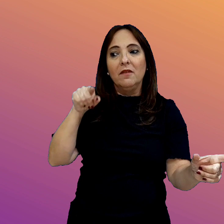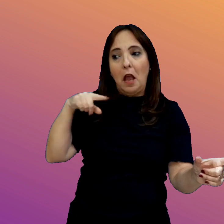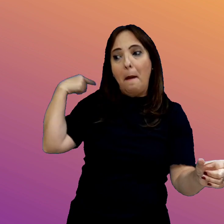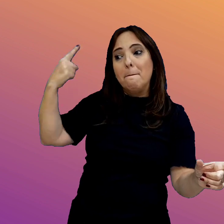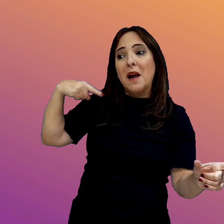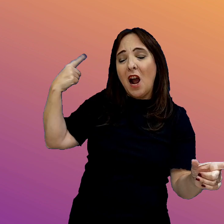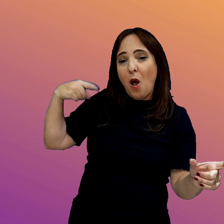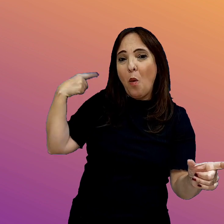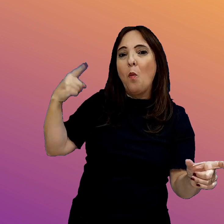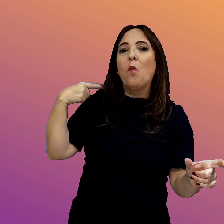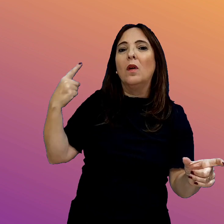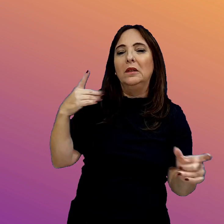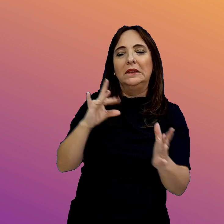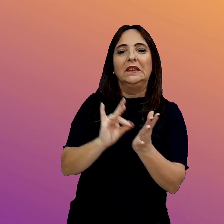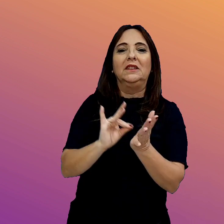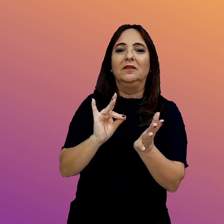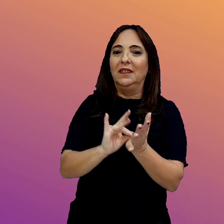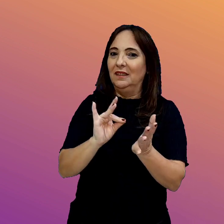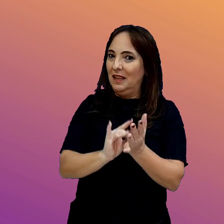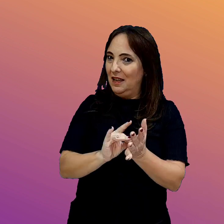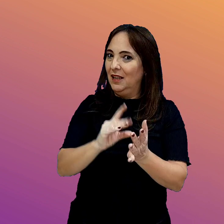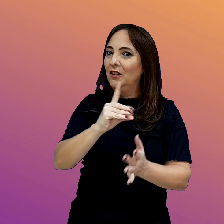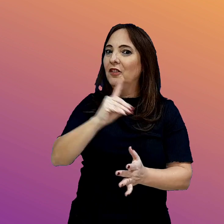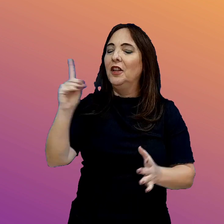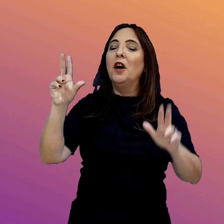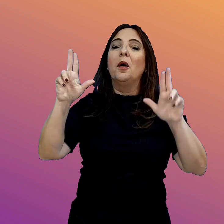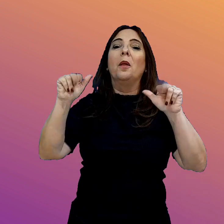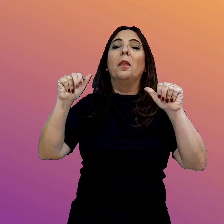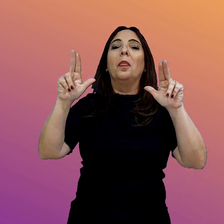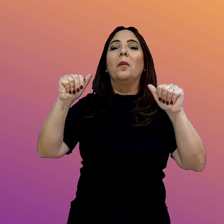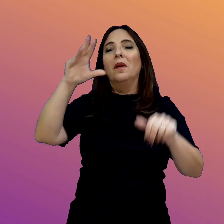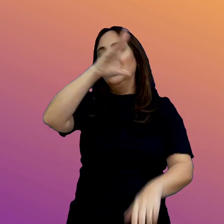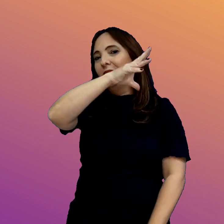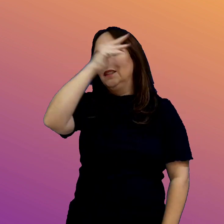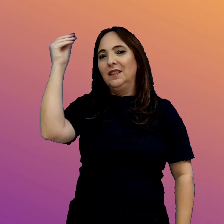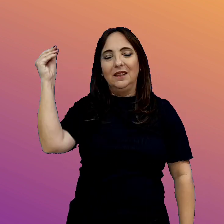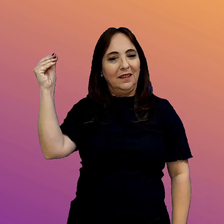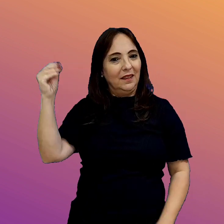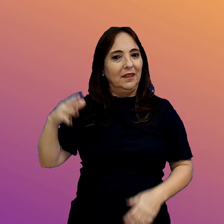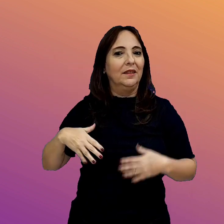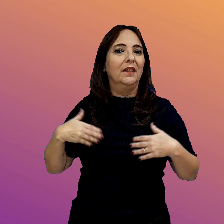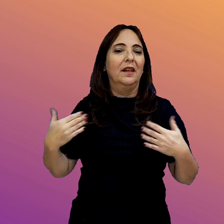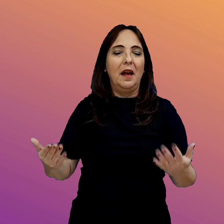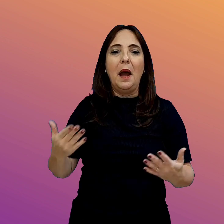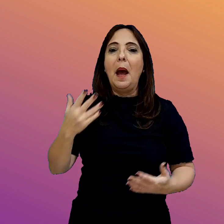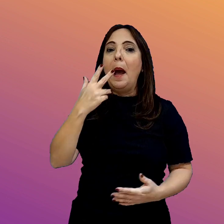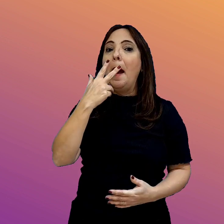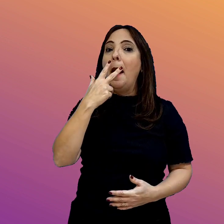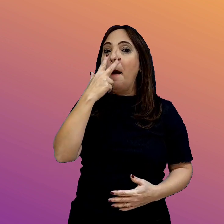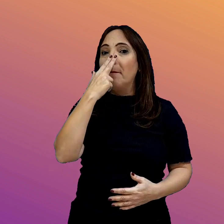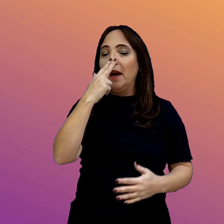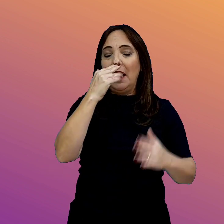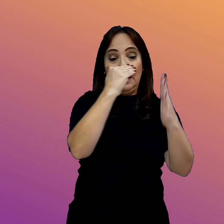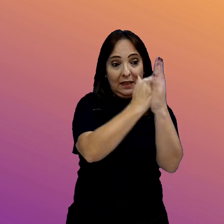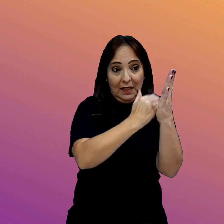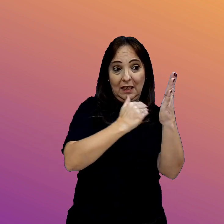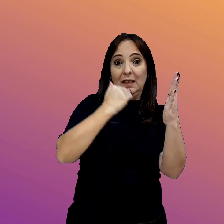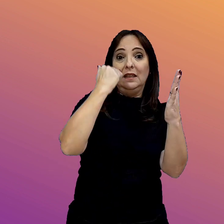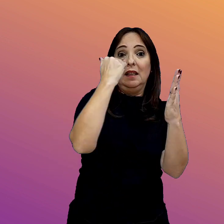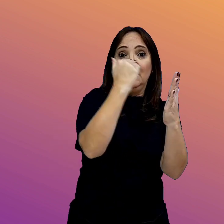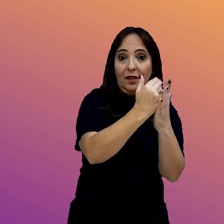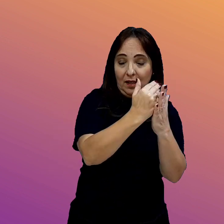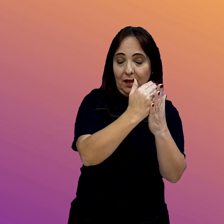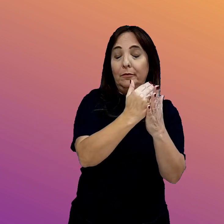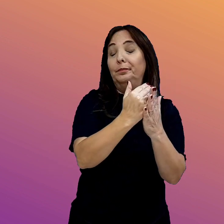Olha, aquele dia eu nunca mais esqueci. Gente, pode parecer exagero, fanatismo, mas não é não, viu? O mundo espiritual existe.